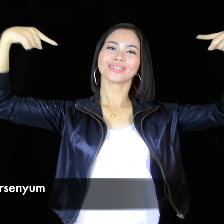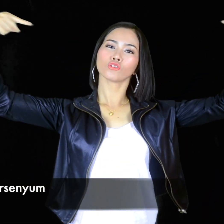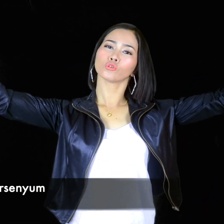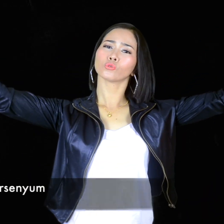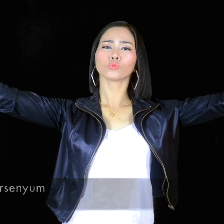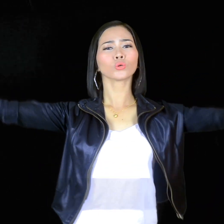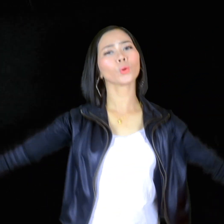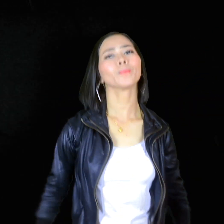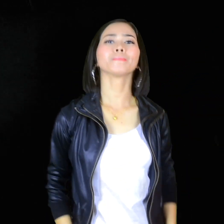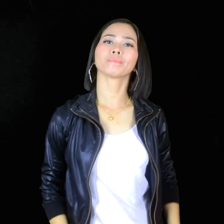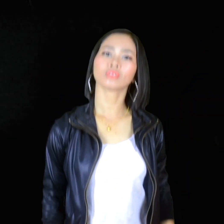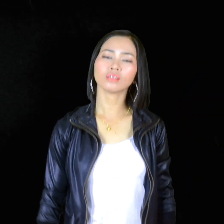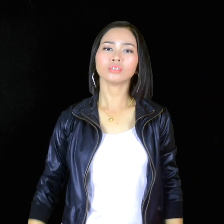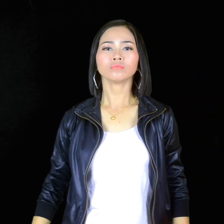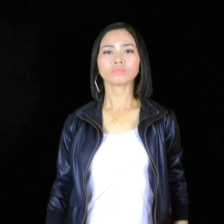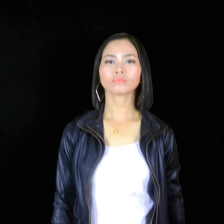tersenyum